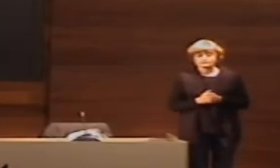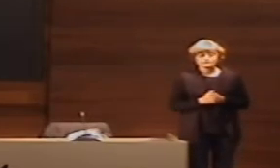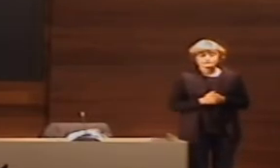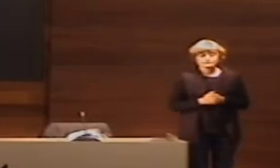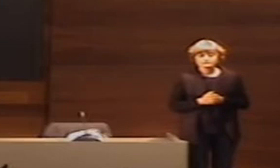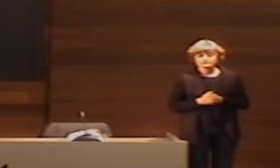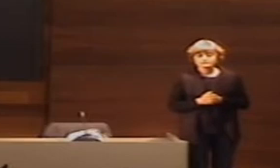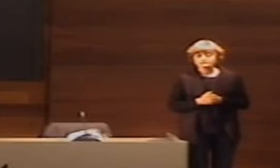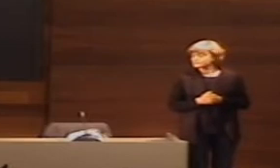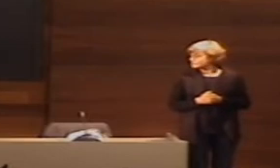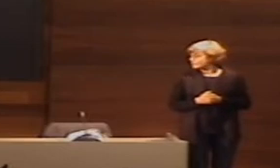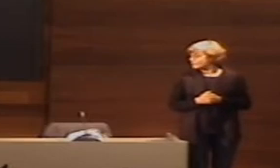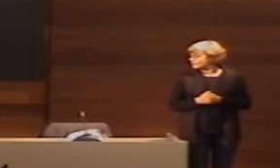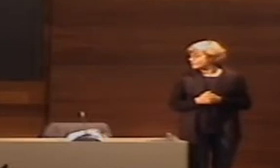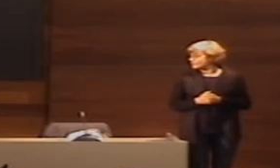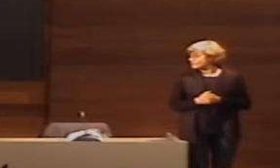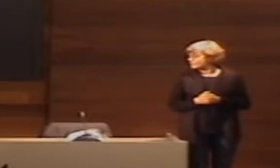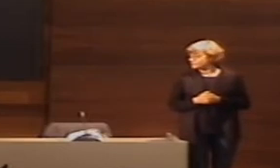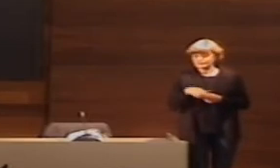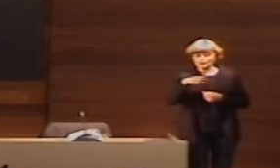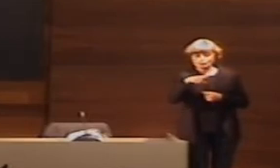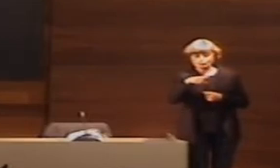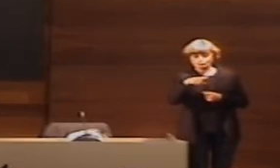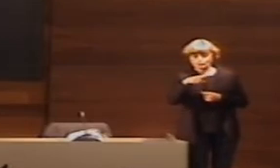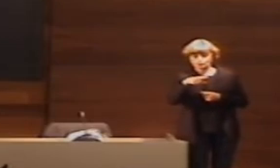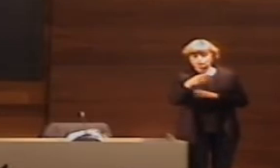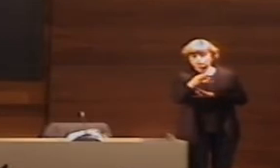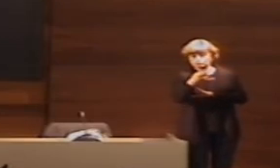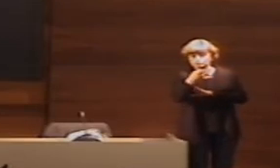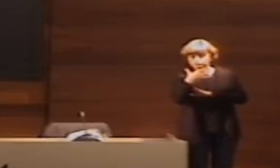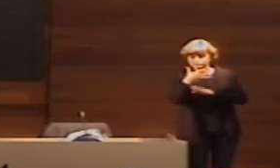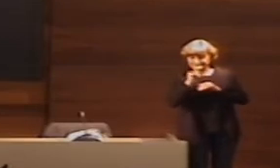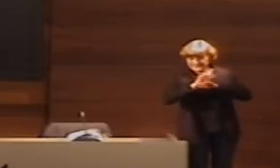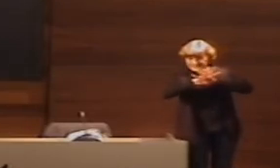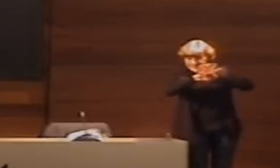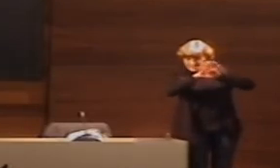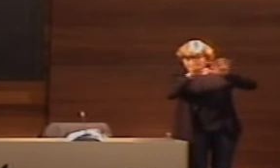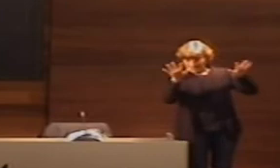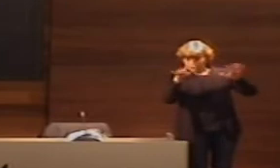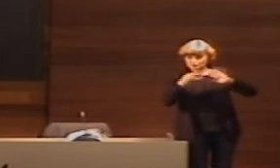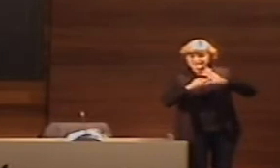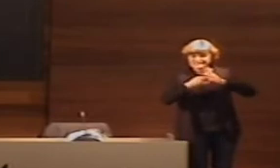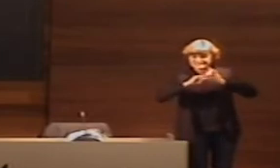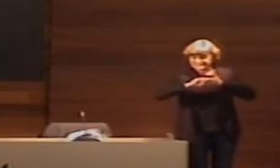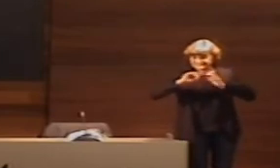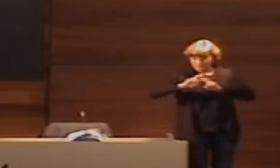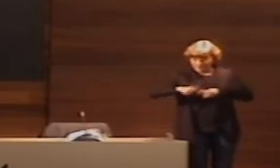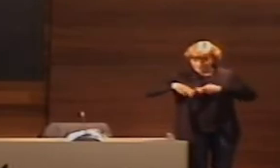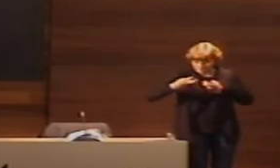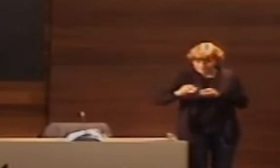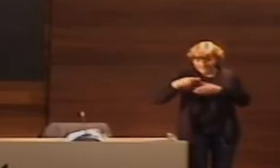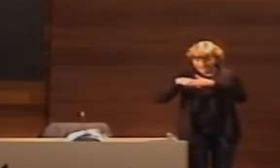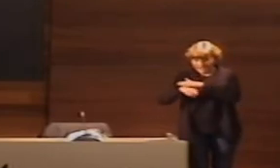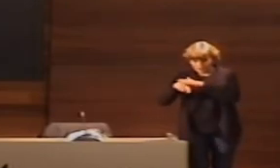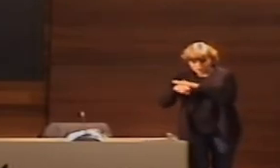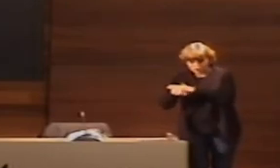Bueno, lo que ilustra la pregunta es que realmente el sistema de residuos no es simple, no está concebido de una forma